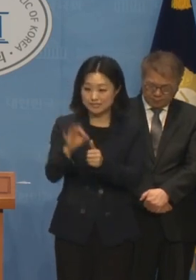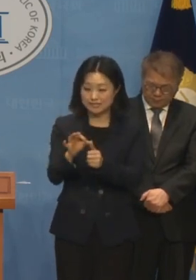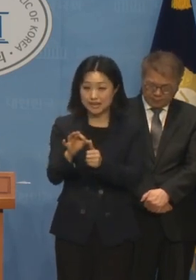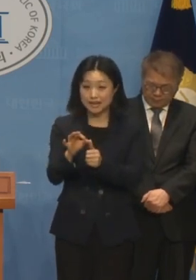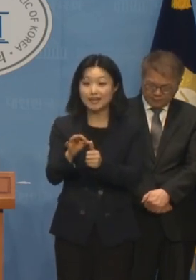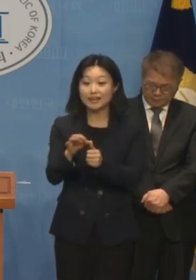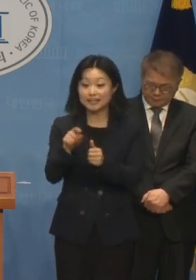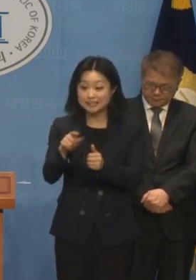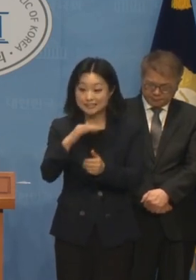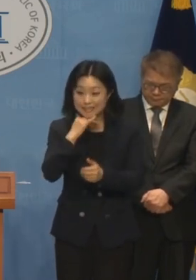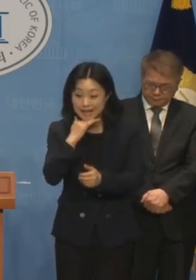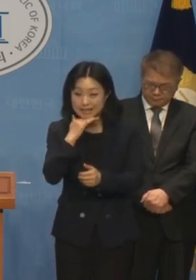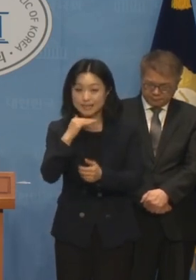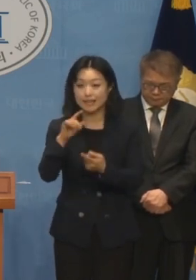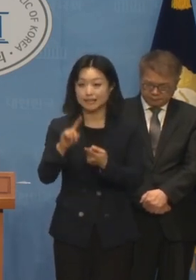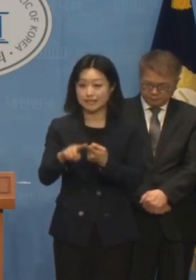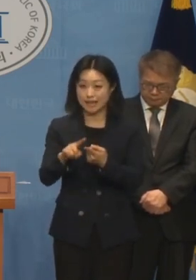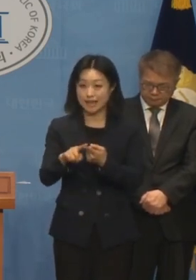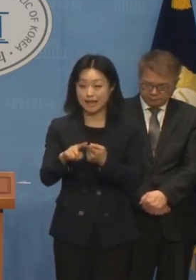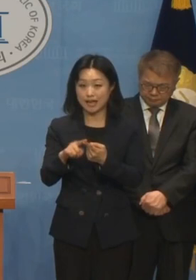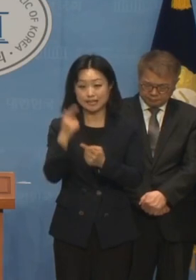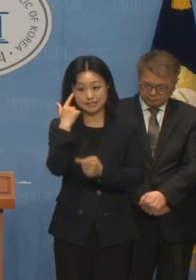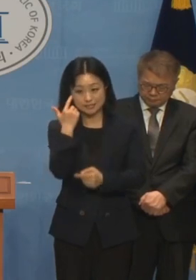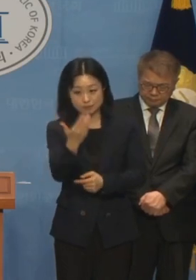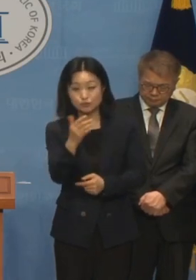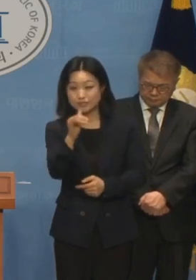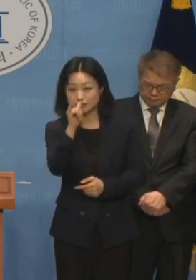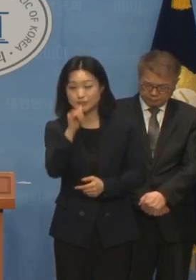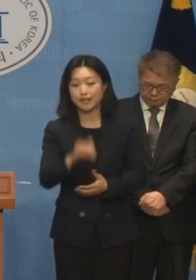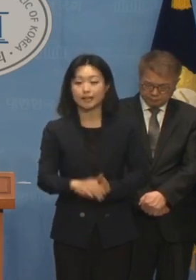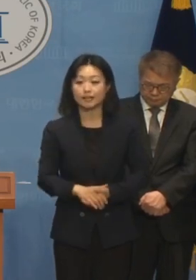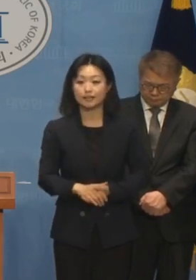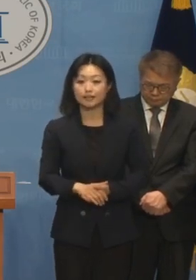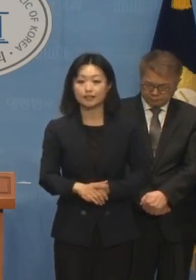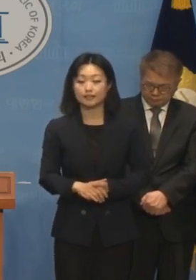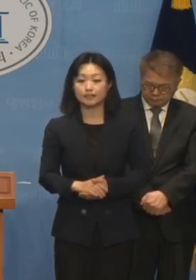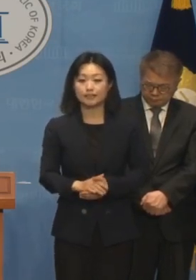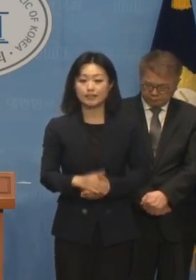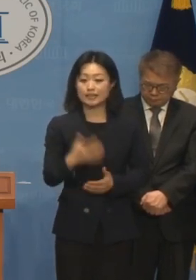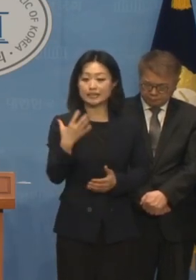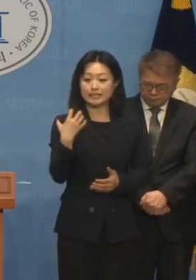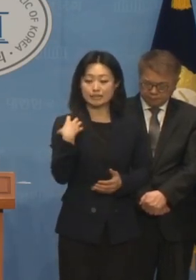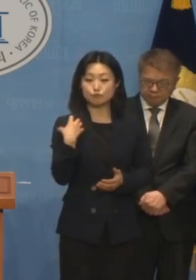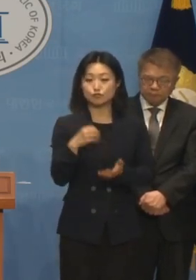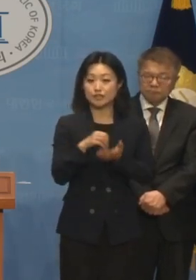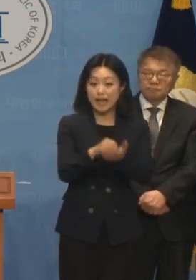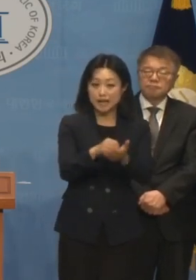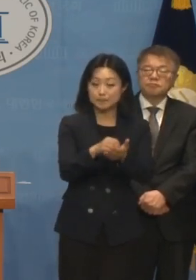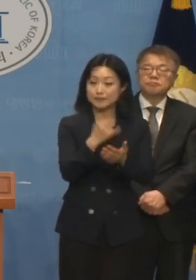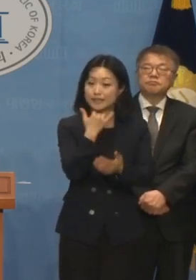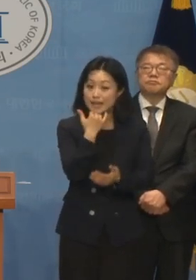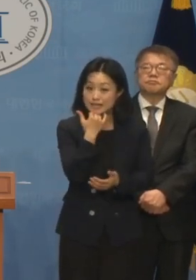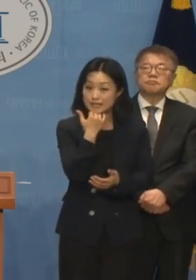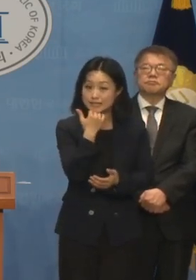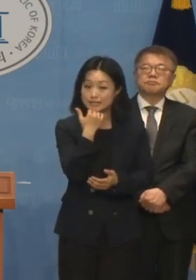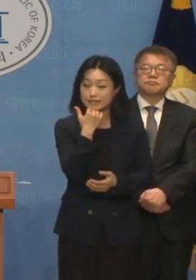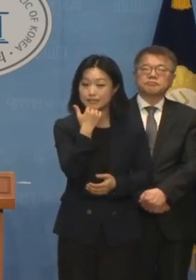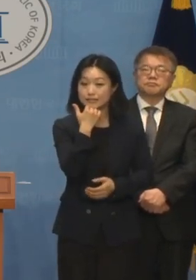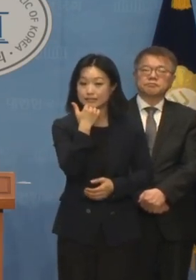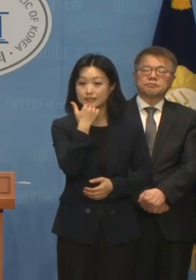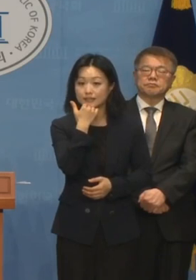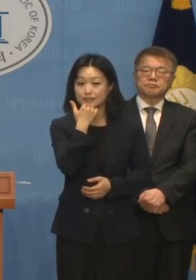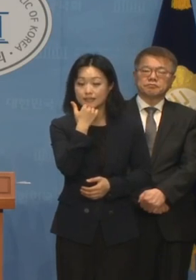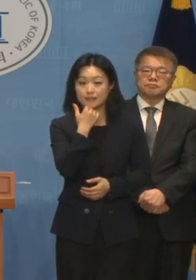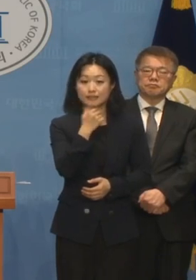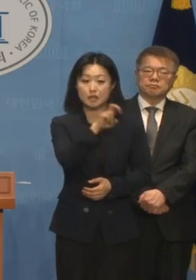연령에 대한 설문입니다. 의무 가입 상한 연령을